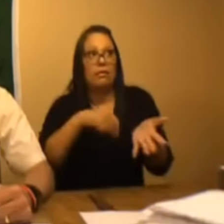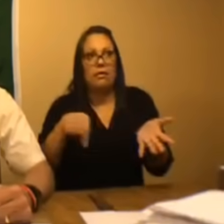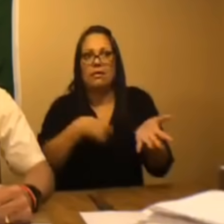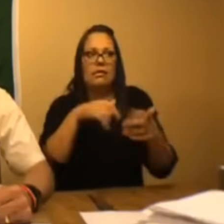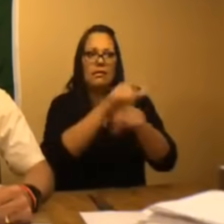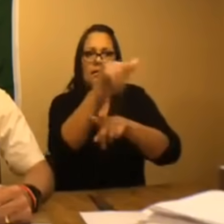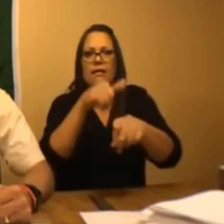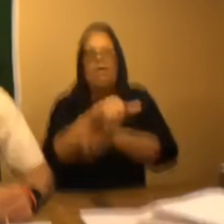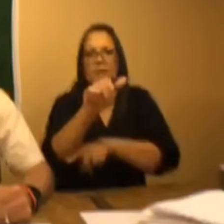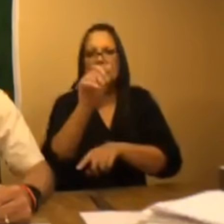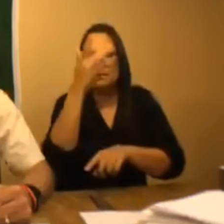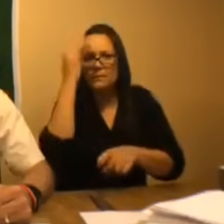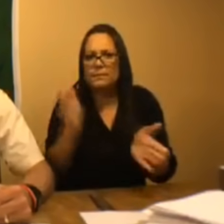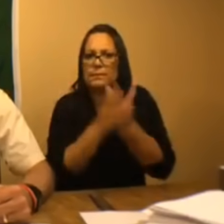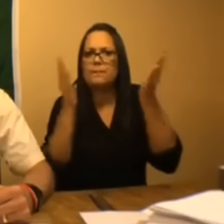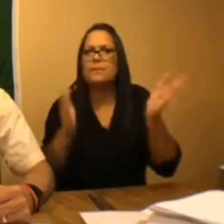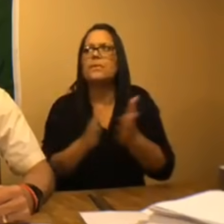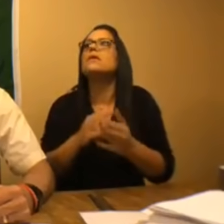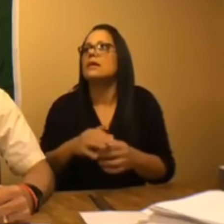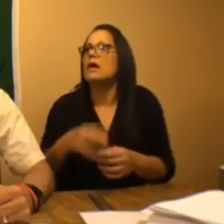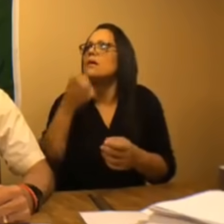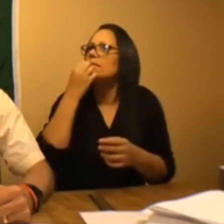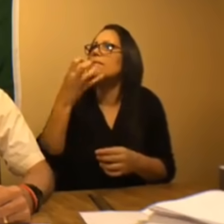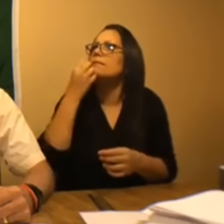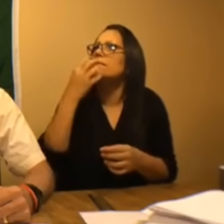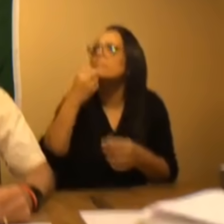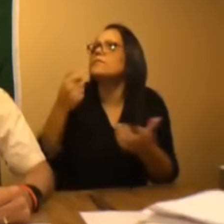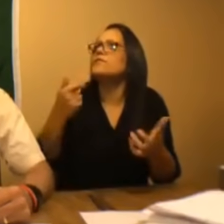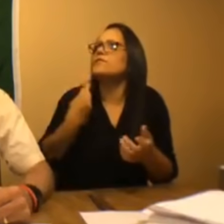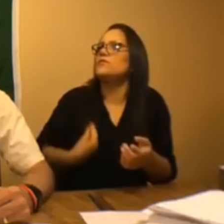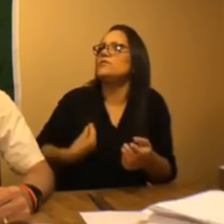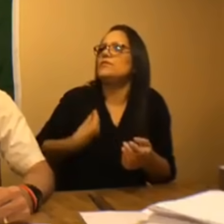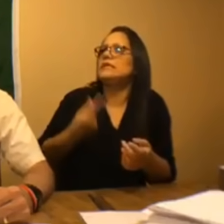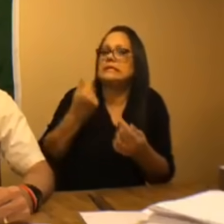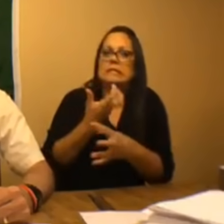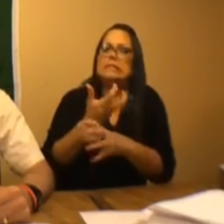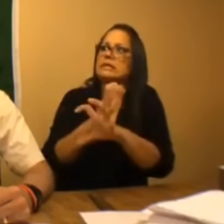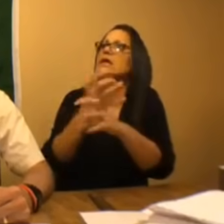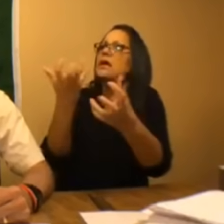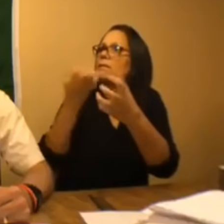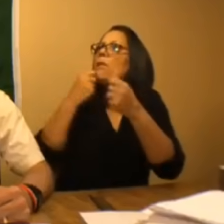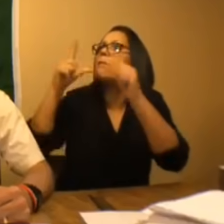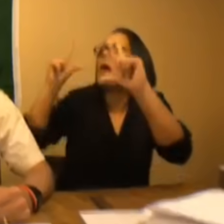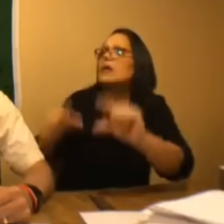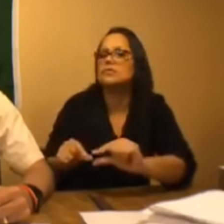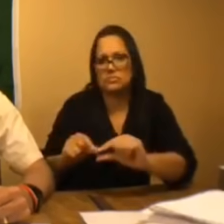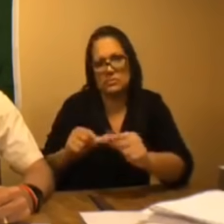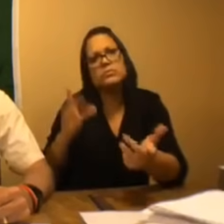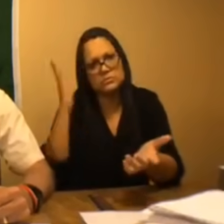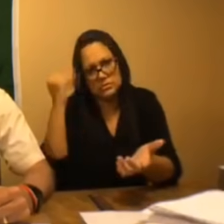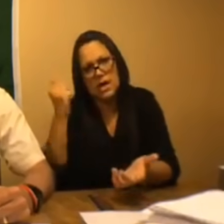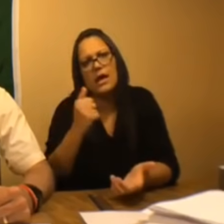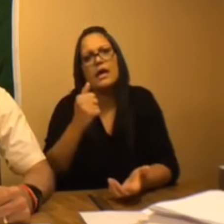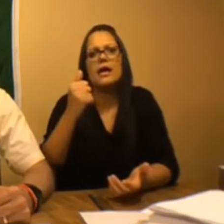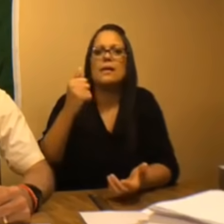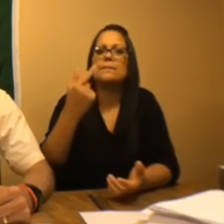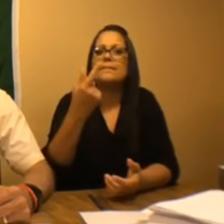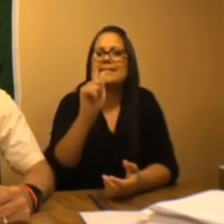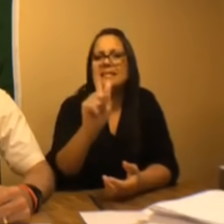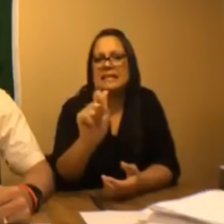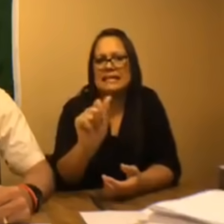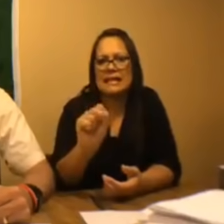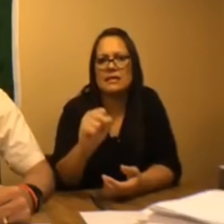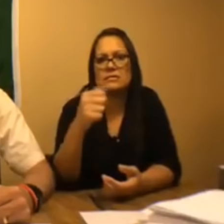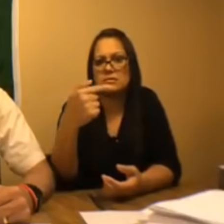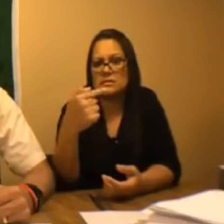pessoas mais pobres que vivem realmente, né? Numa situação bastante complicada, e sabemos que o preço do gás está em média aí, R$75, aí,